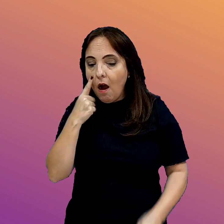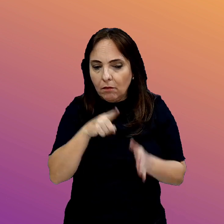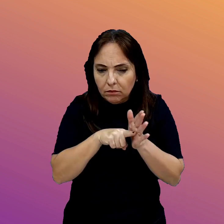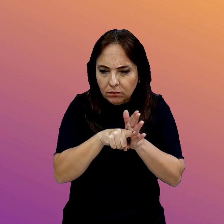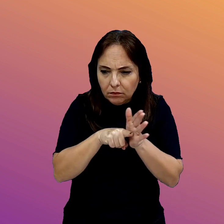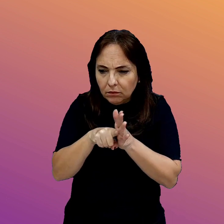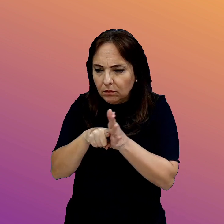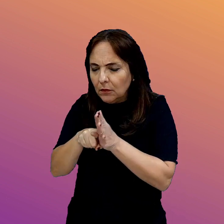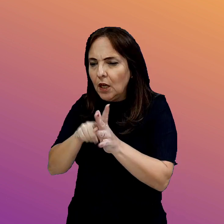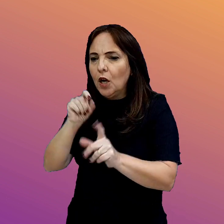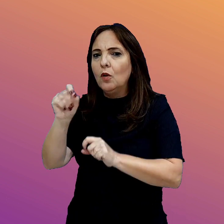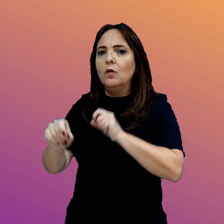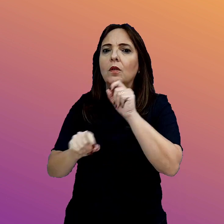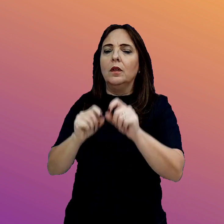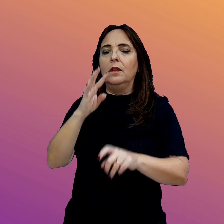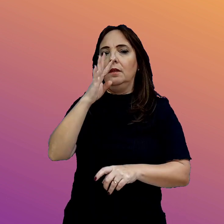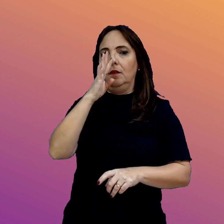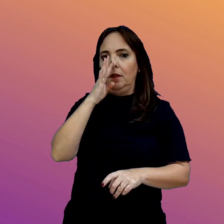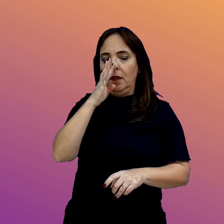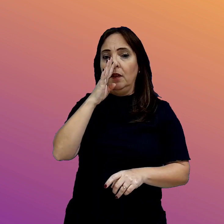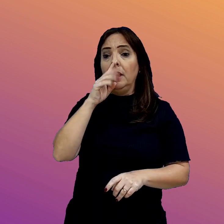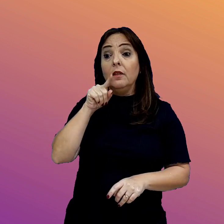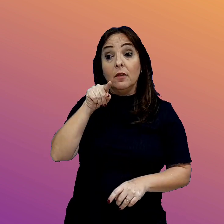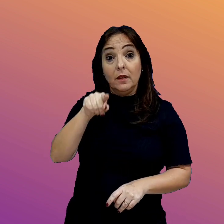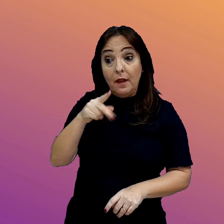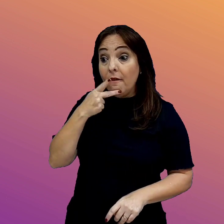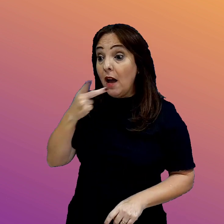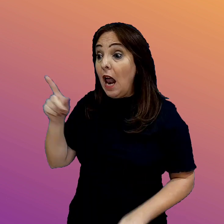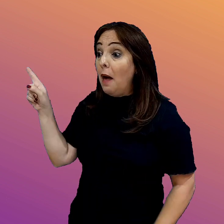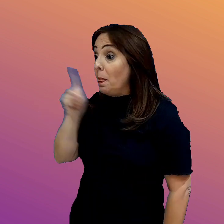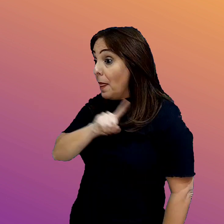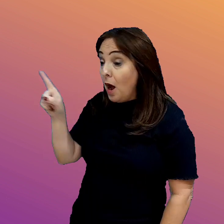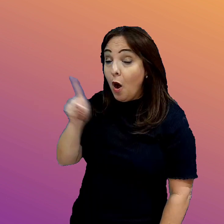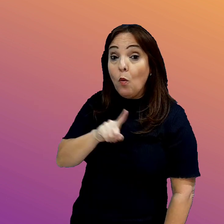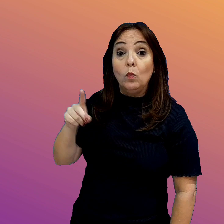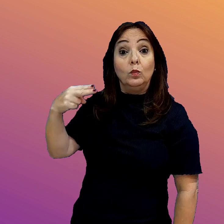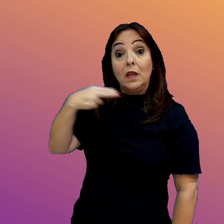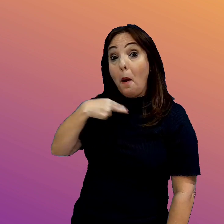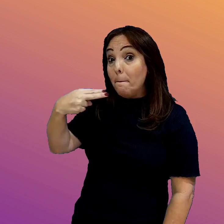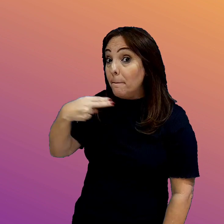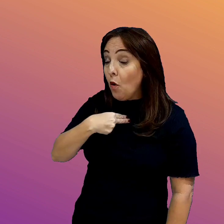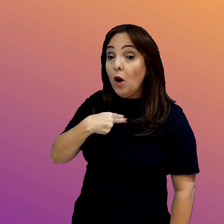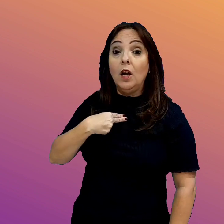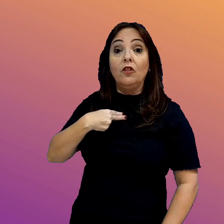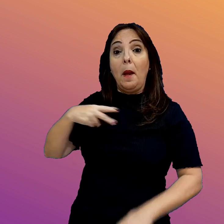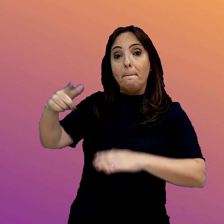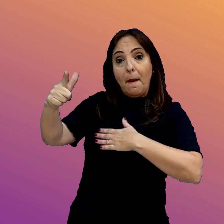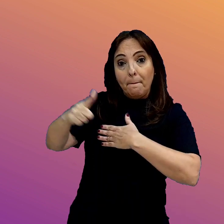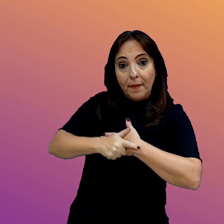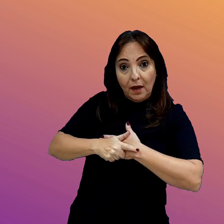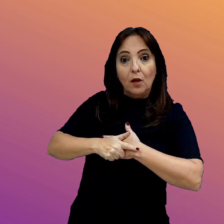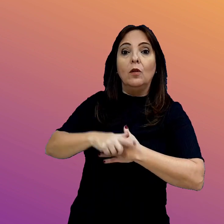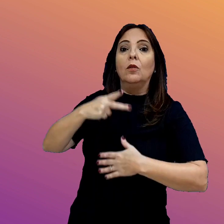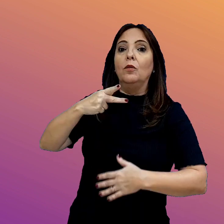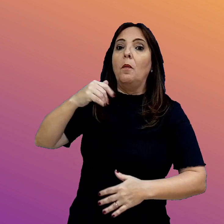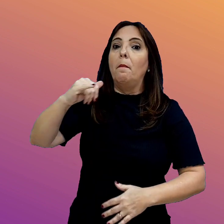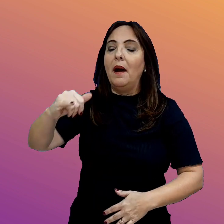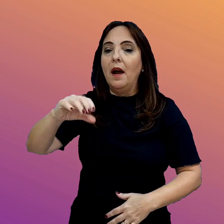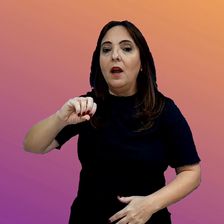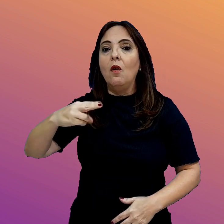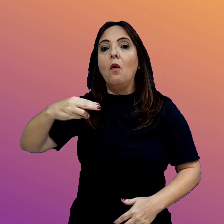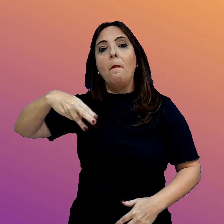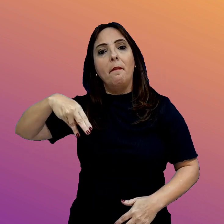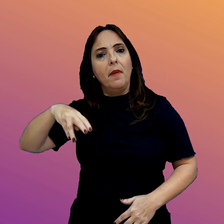O papel da autoridade é o papel do pai e da mãe. Dizer não, você não vai assistir esse filme, não vai assistir essa série, não